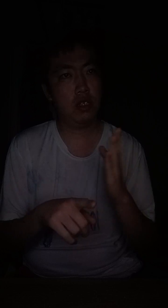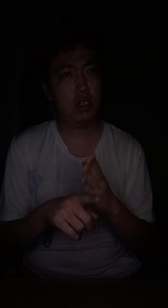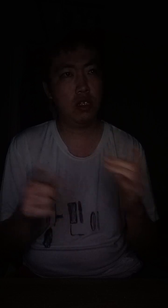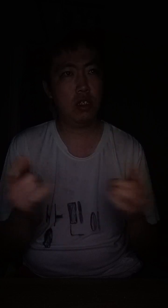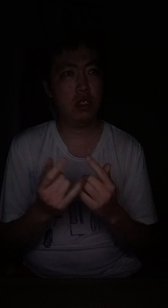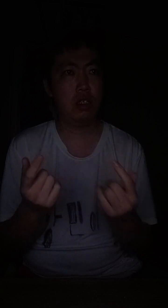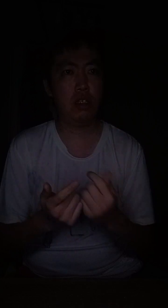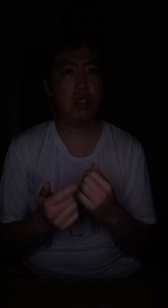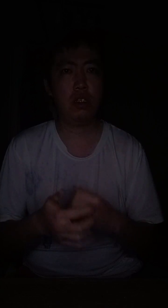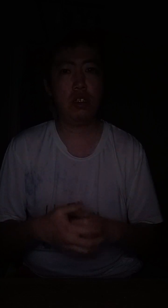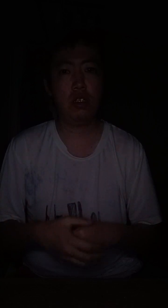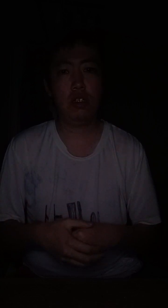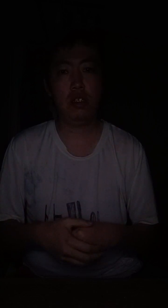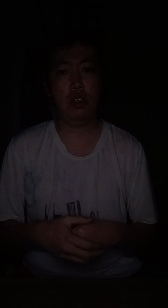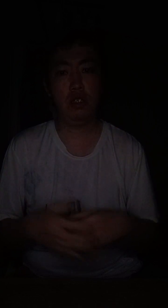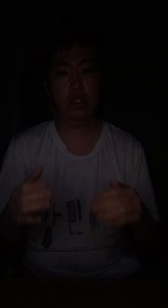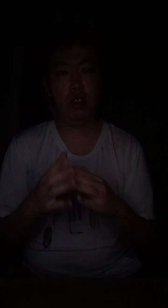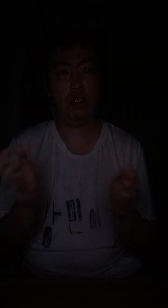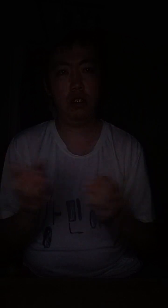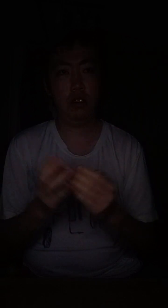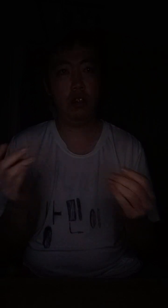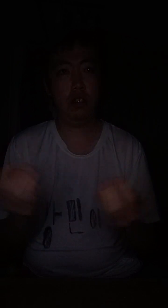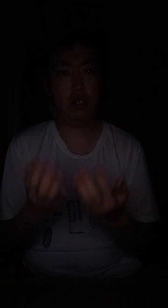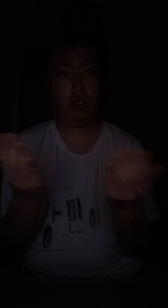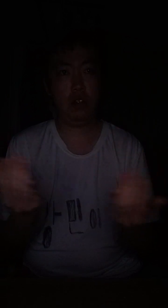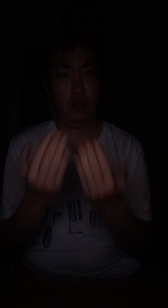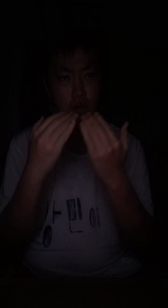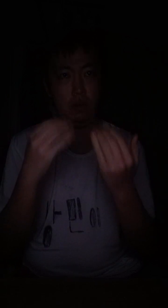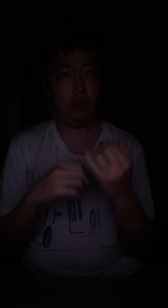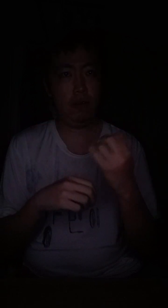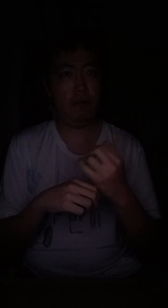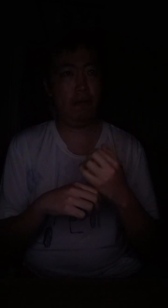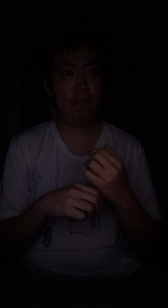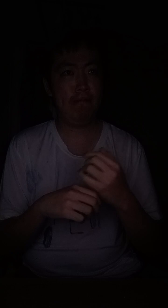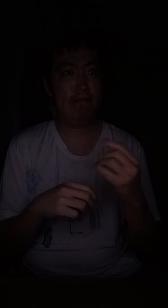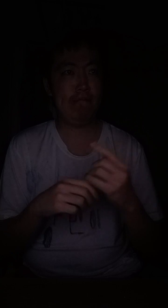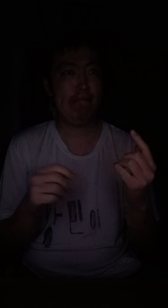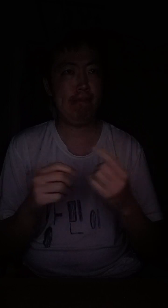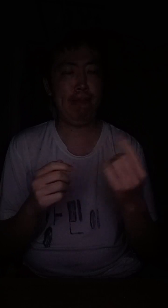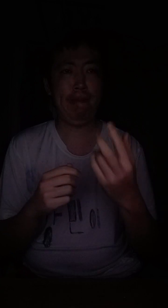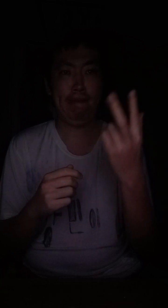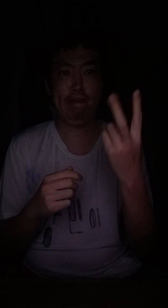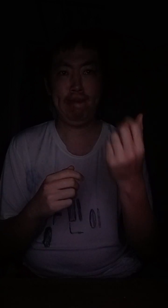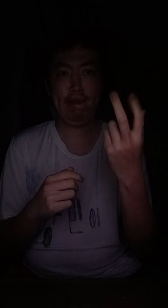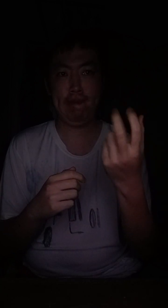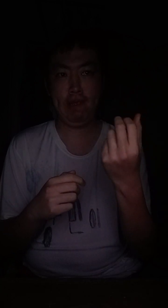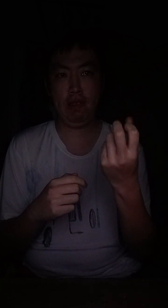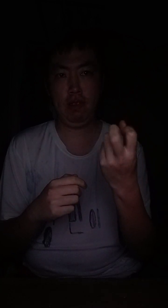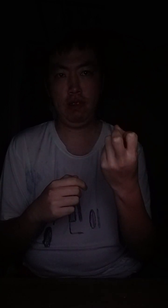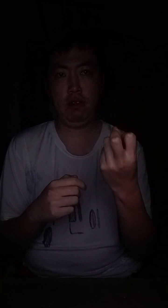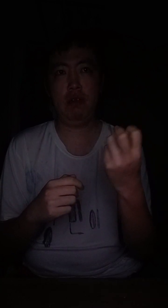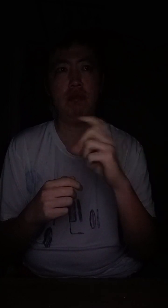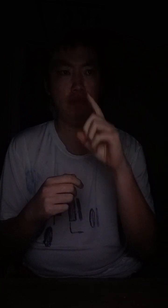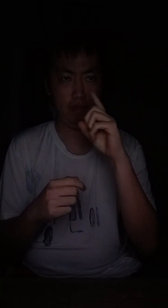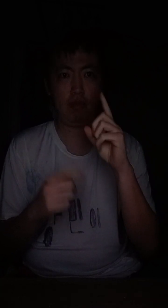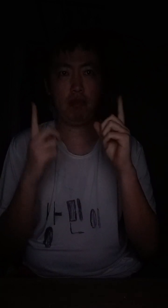있습니다. 서울 영등포구 한 공원 화장실입니다. 이곳은 다행히도 긴급 상황이 발생하면 비상벨을 누르라고 나와 있습니다.